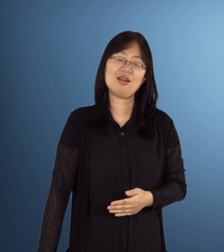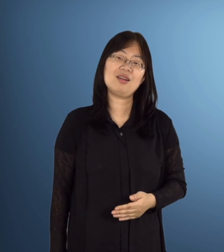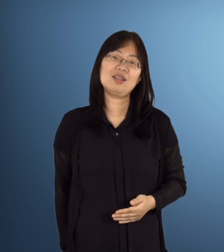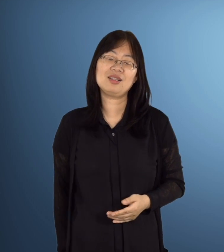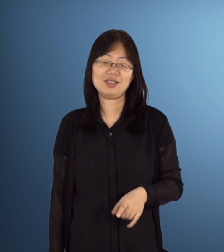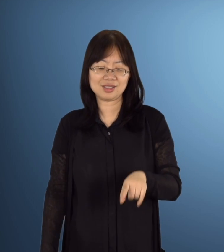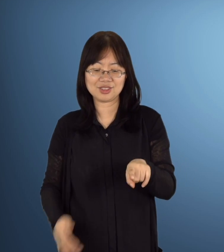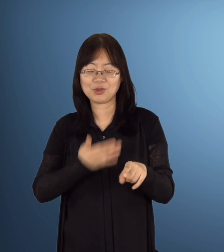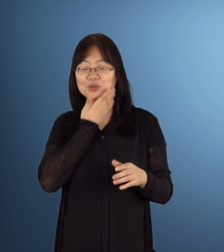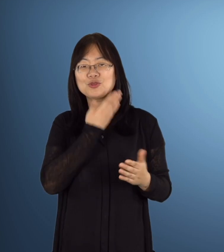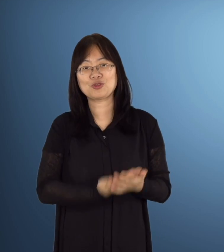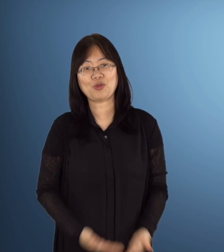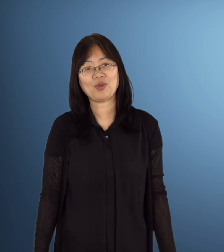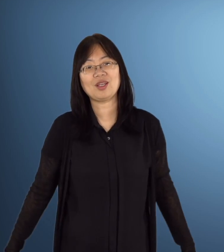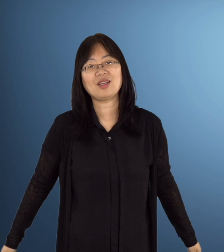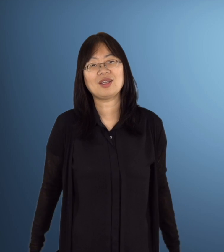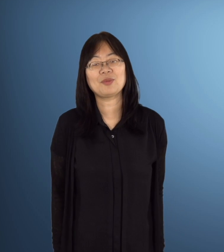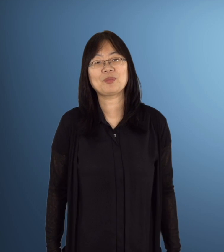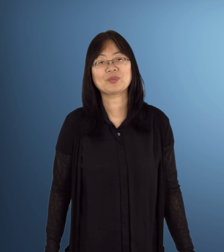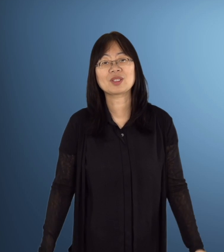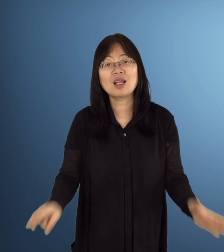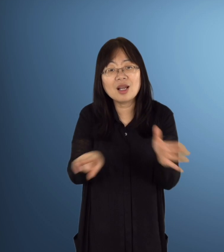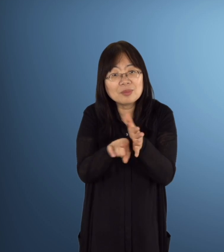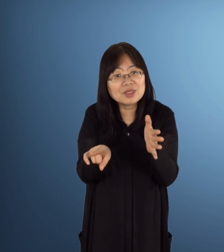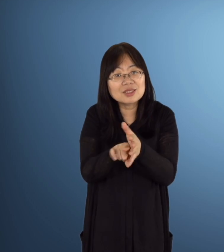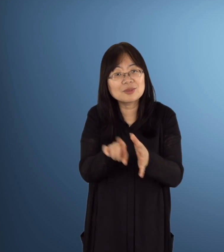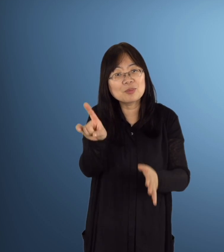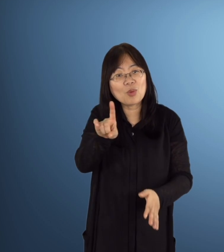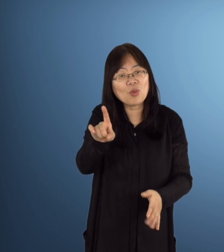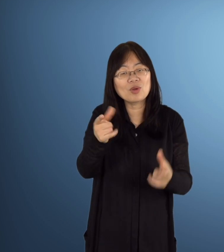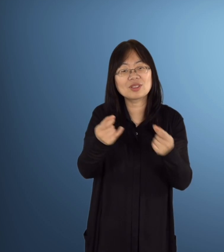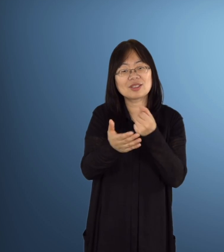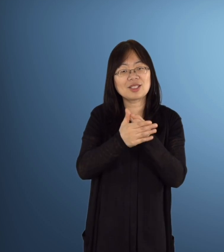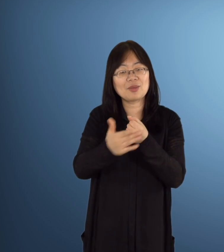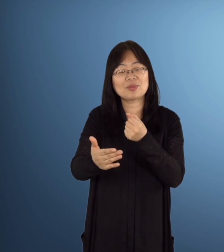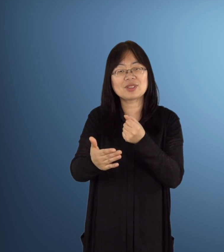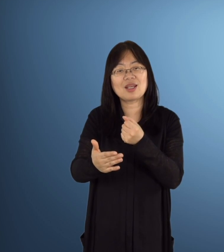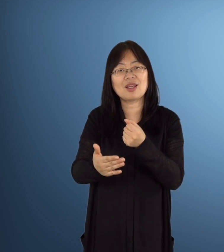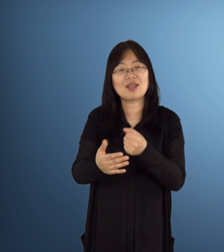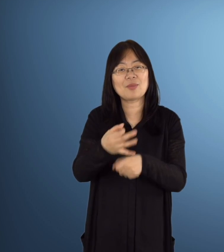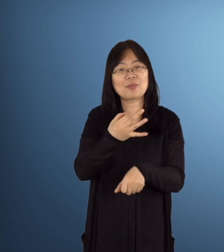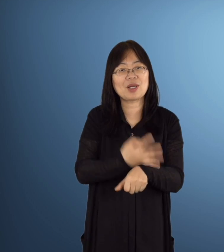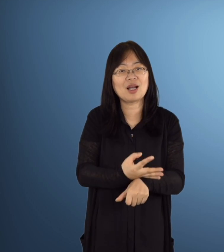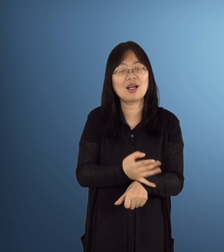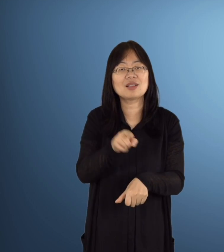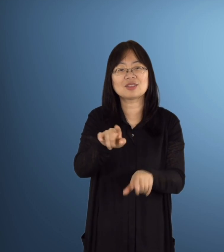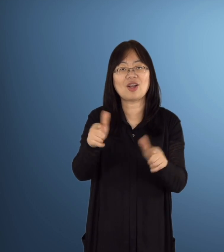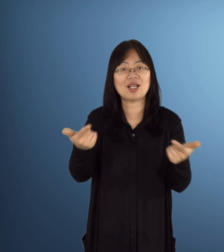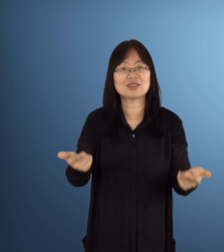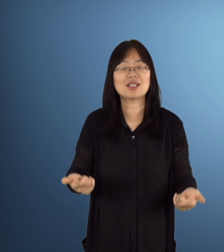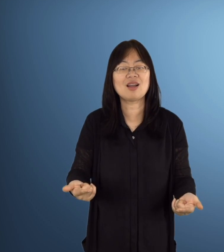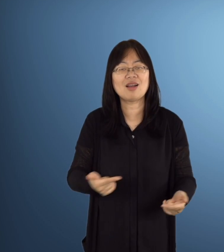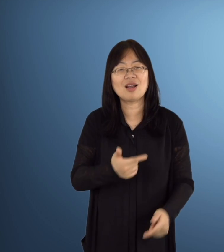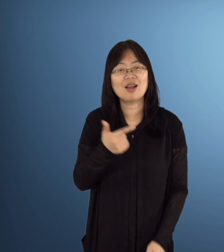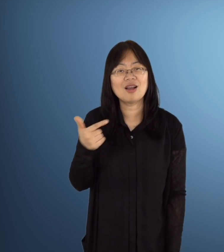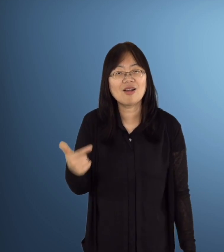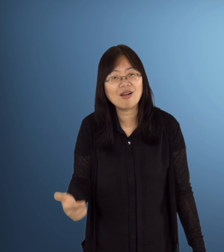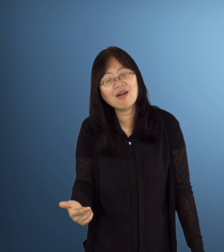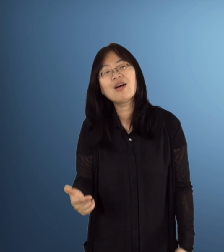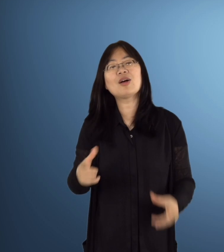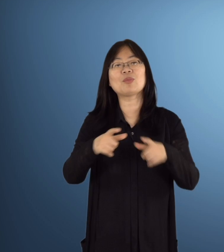이게 중요한 거예요. 믿음이라는 것은 그래서 단선적이거나 단면적이 아니고